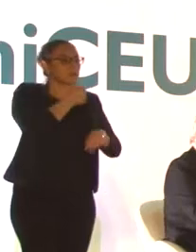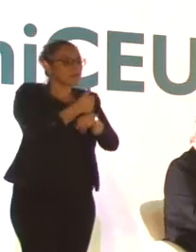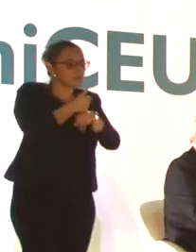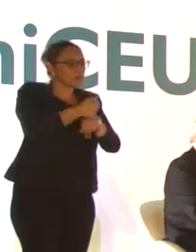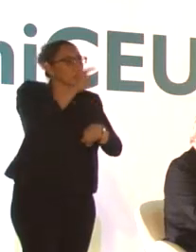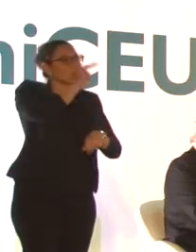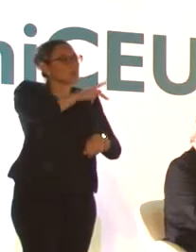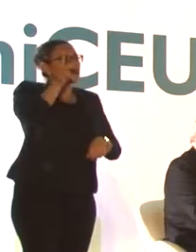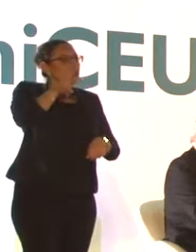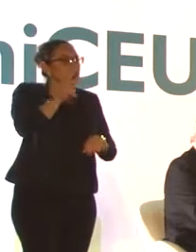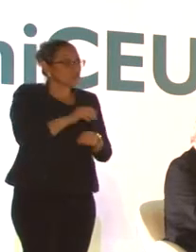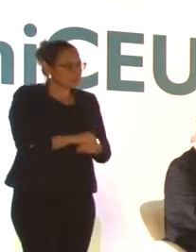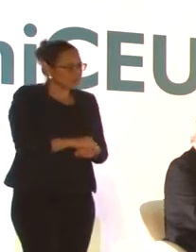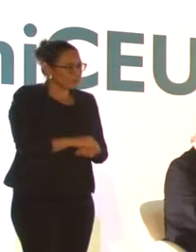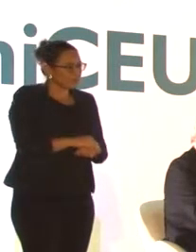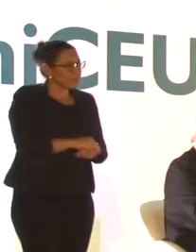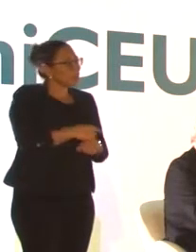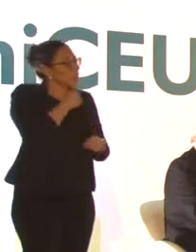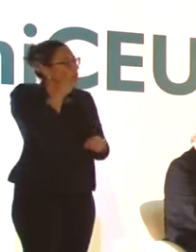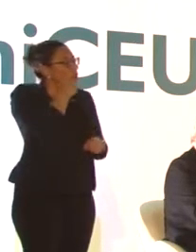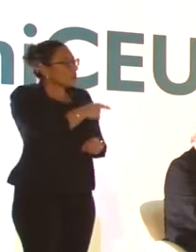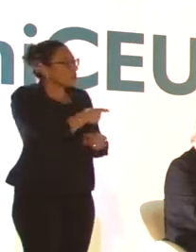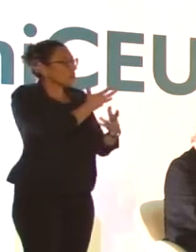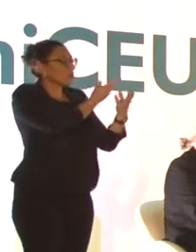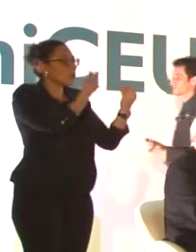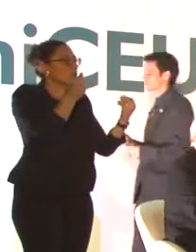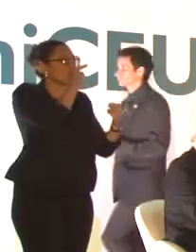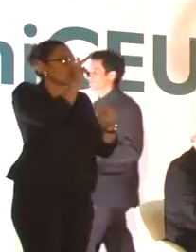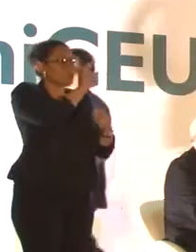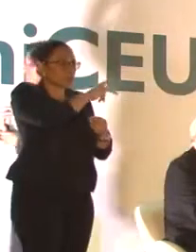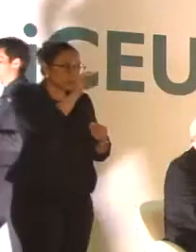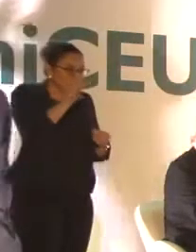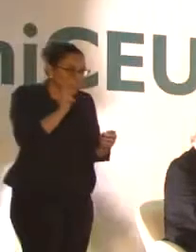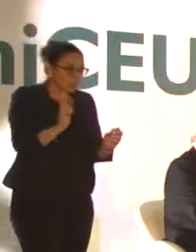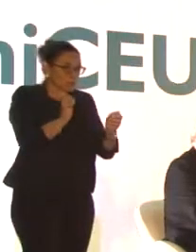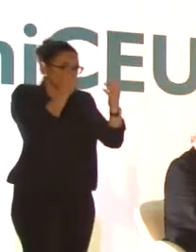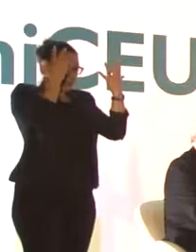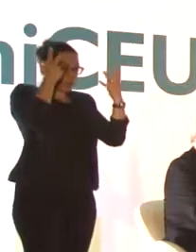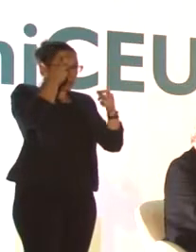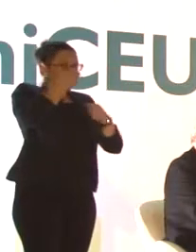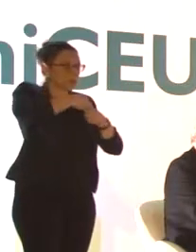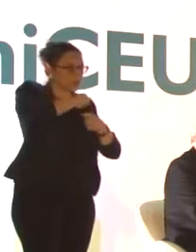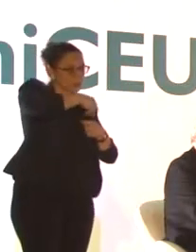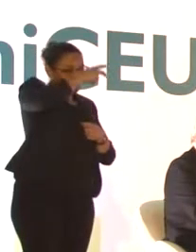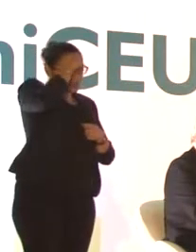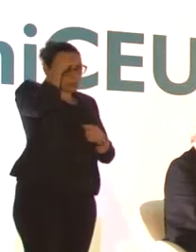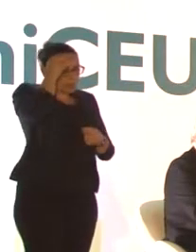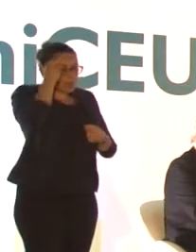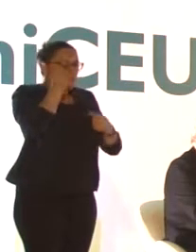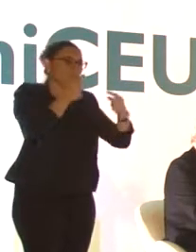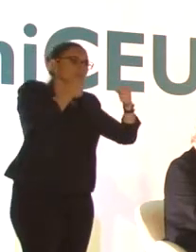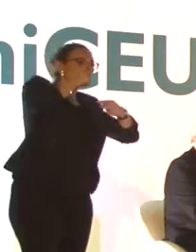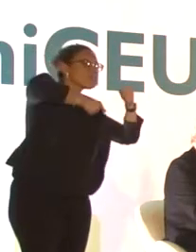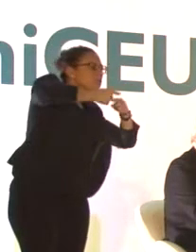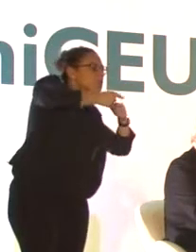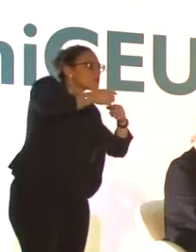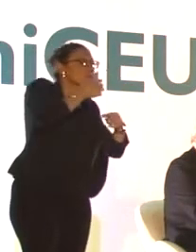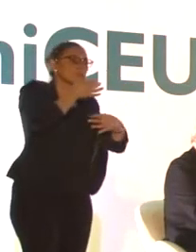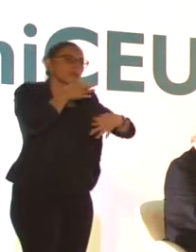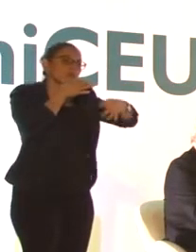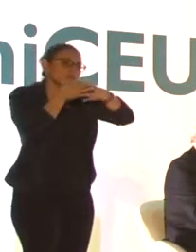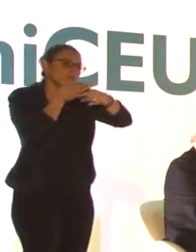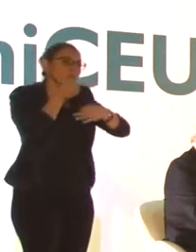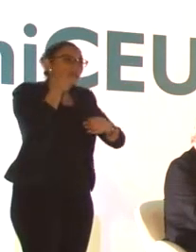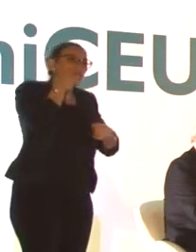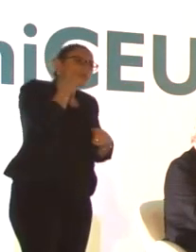com os professores da rede municipal vários eventos nas várias DRES para discutir, para ouvir ideias, para ouvir críticas, porque a